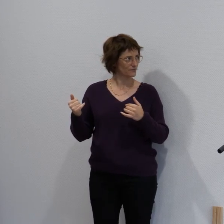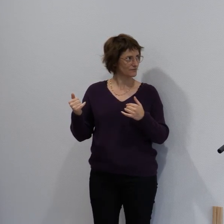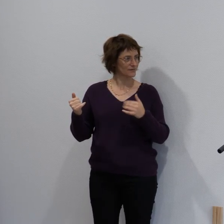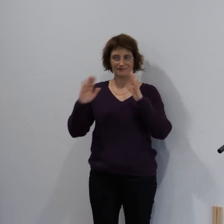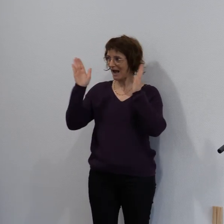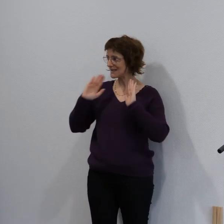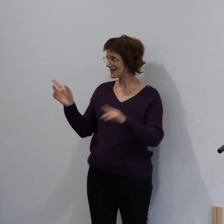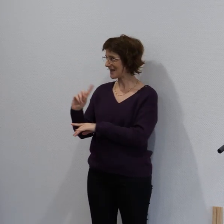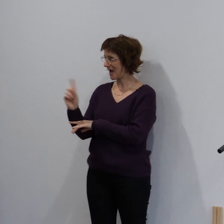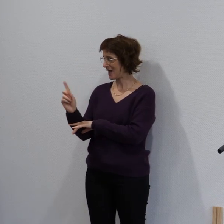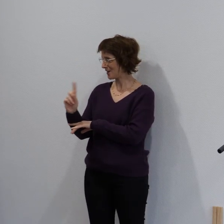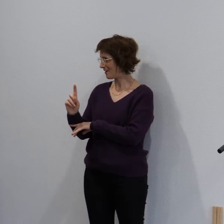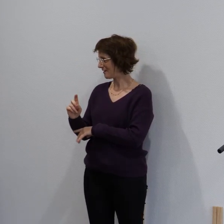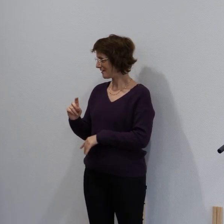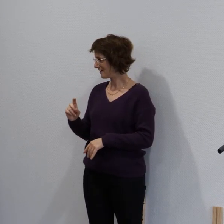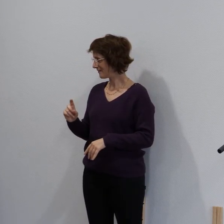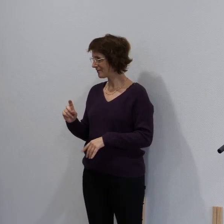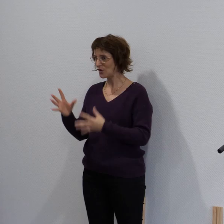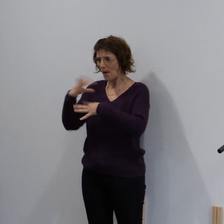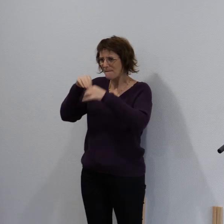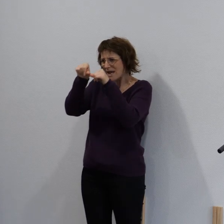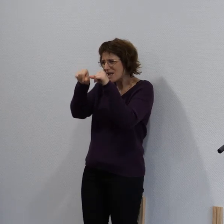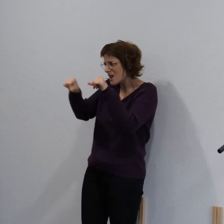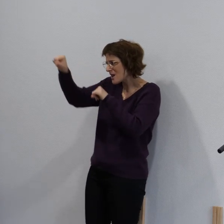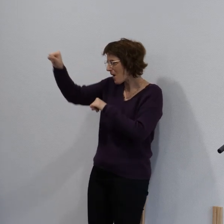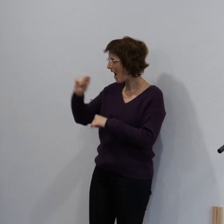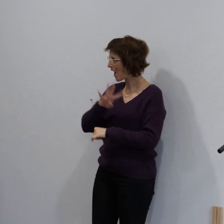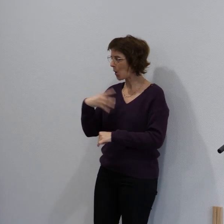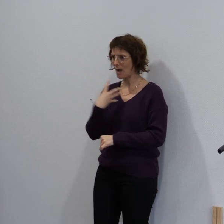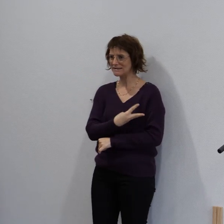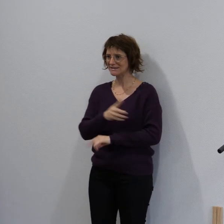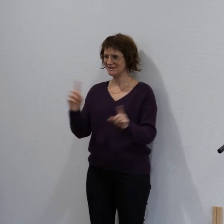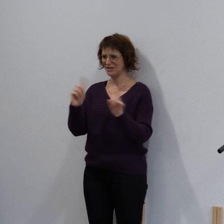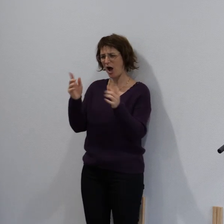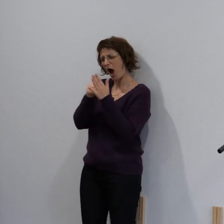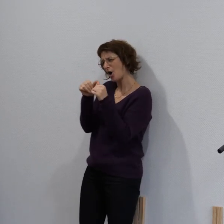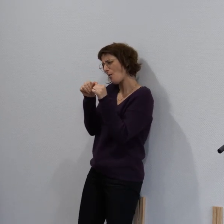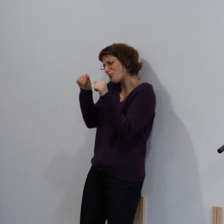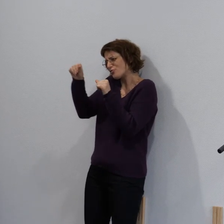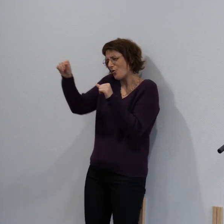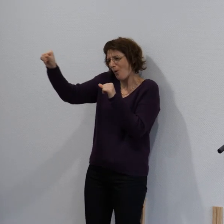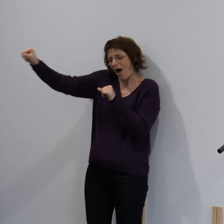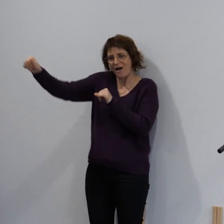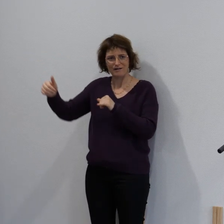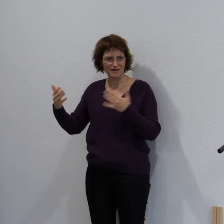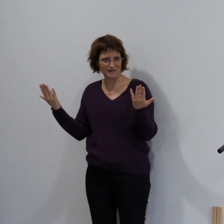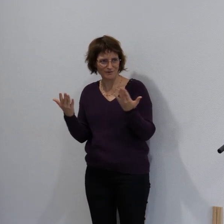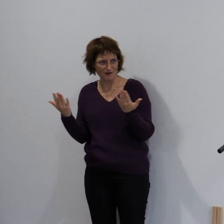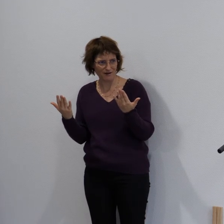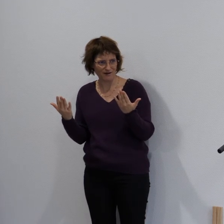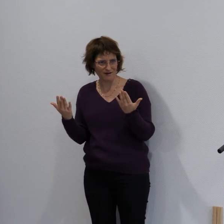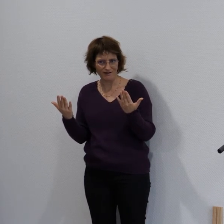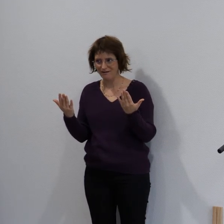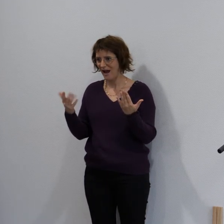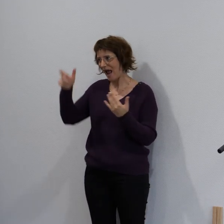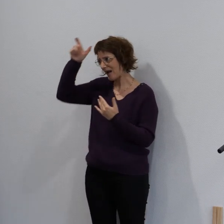Alsacien? Non, pas alsacien. C'est un pays qui est plus loin. La Croatie? Pas la Croatie, plus loin que la Croatie.